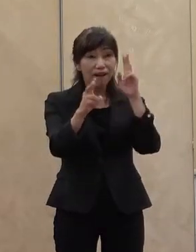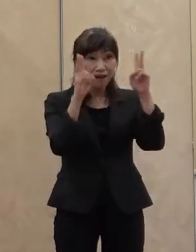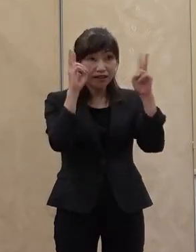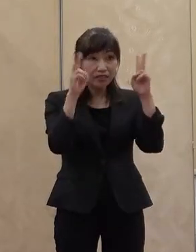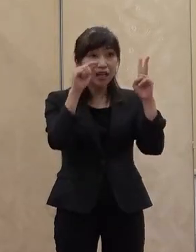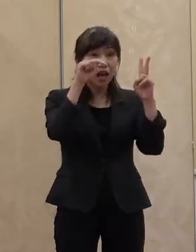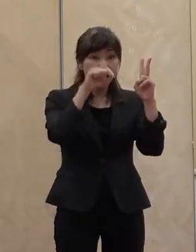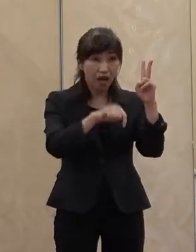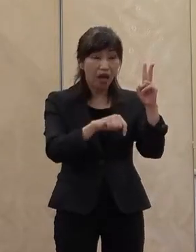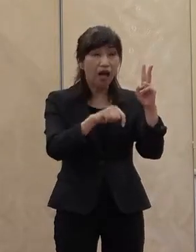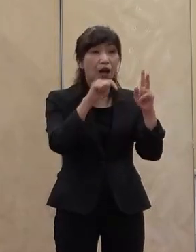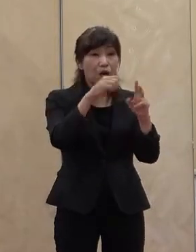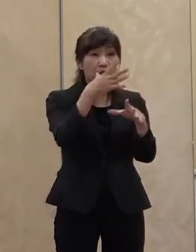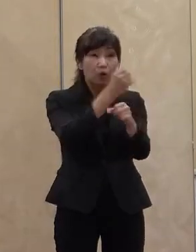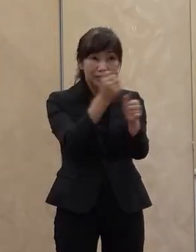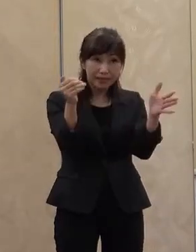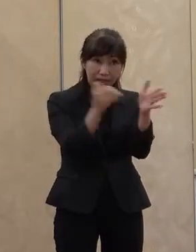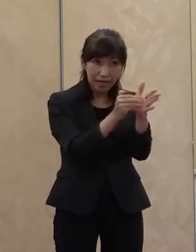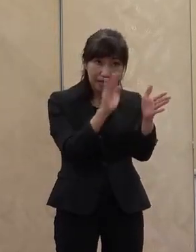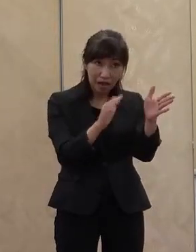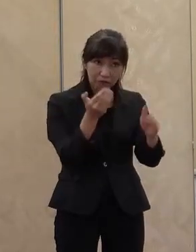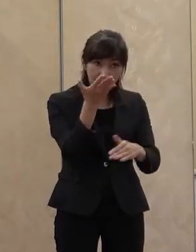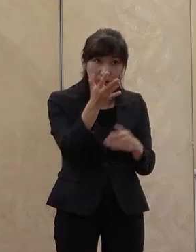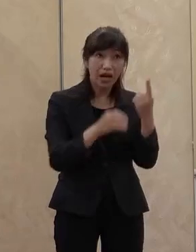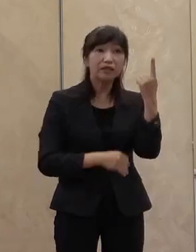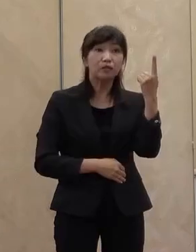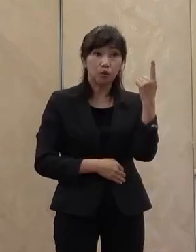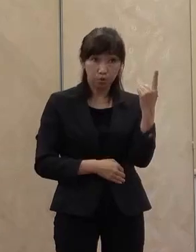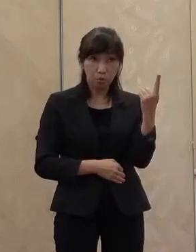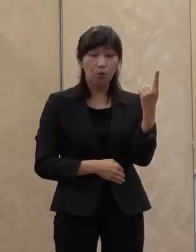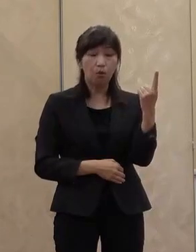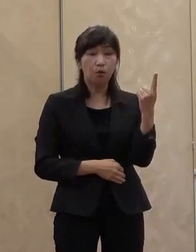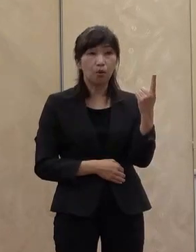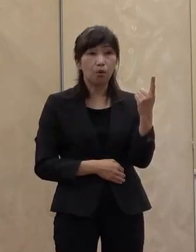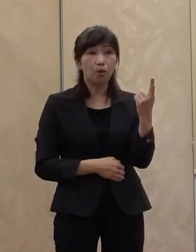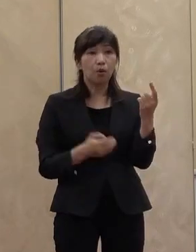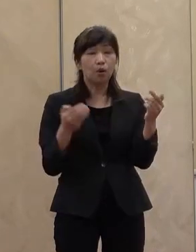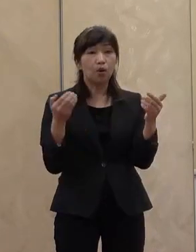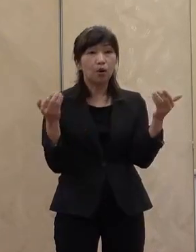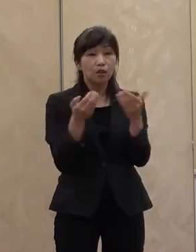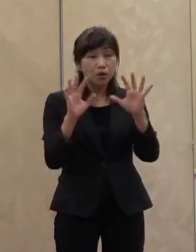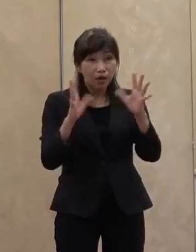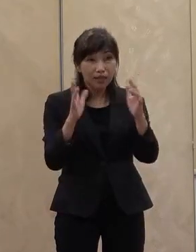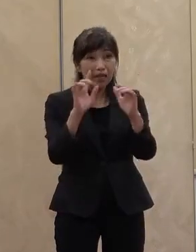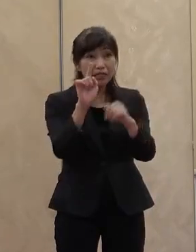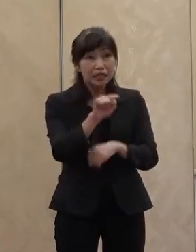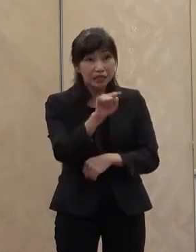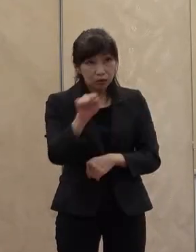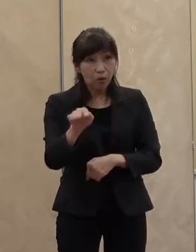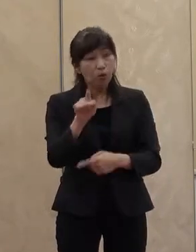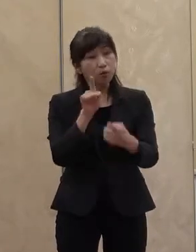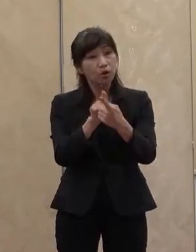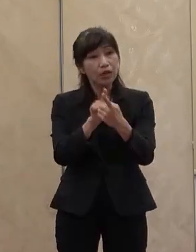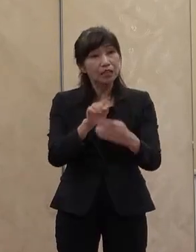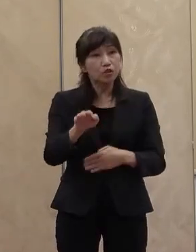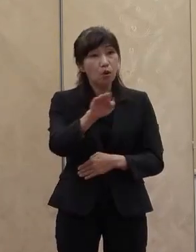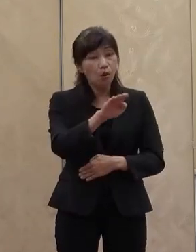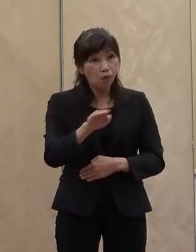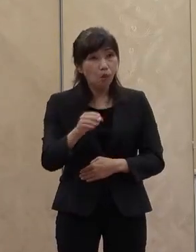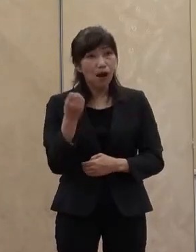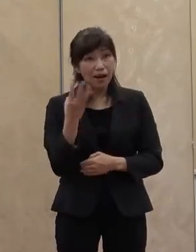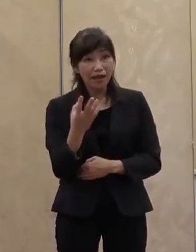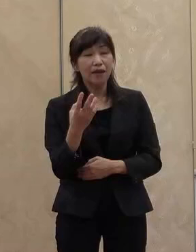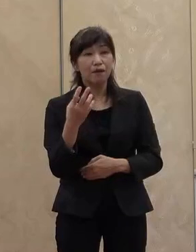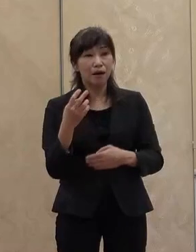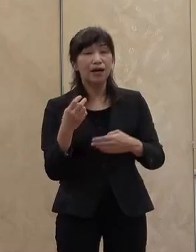限があるのかということと、あと失業者の対象について令和2年4月以降に離